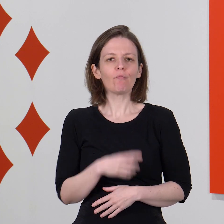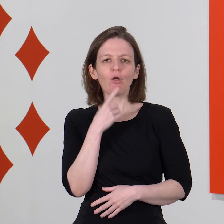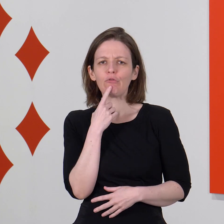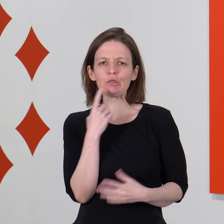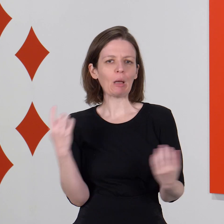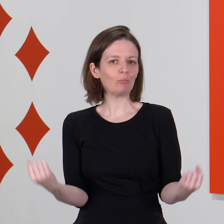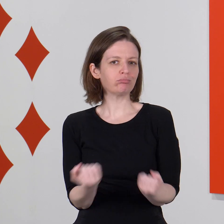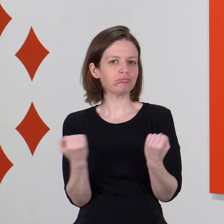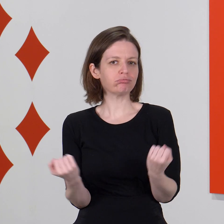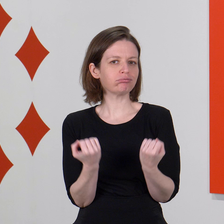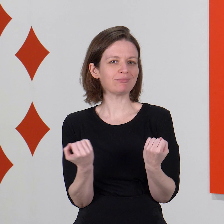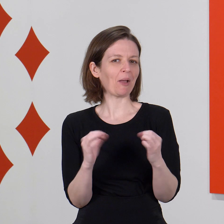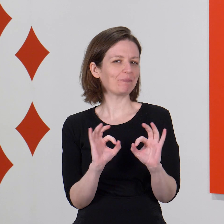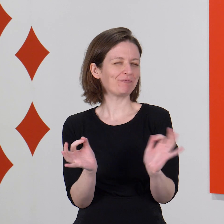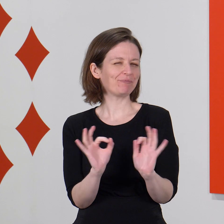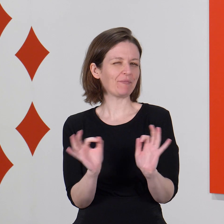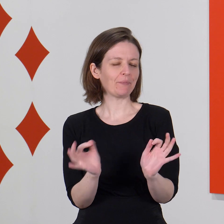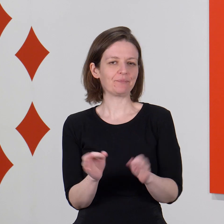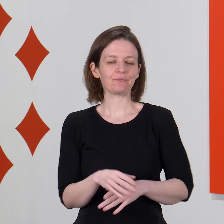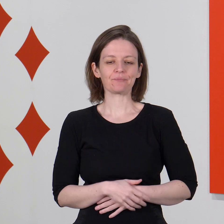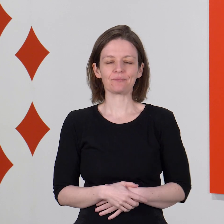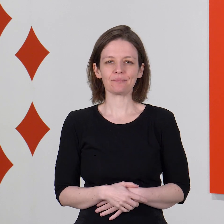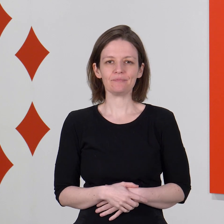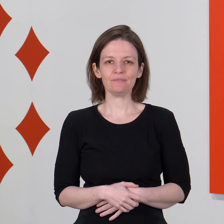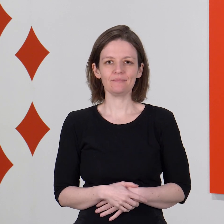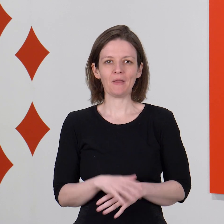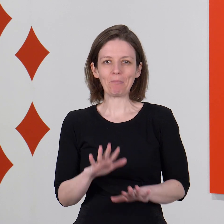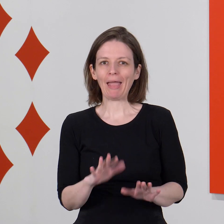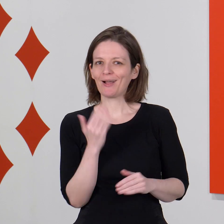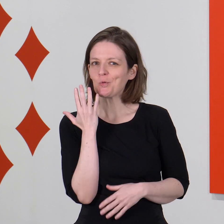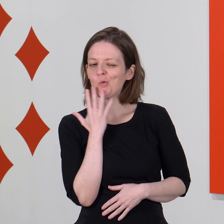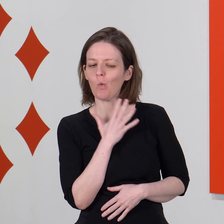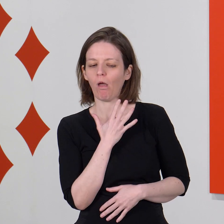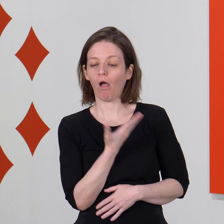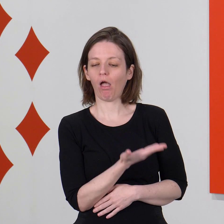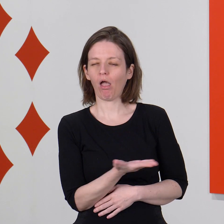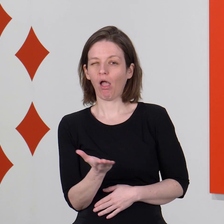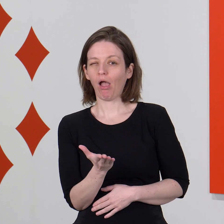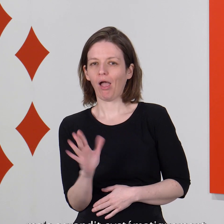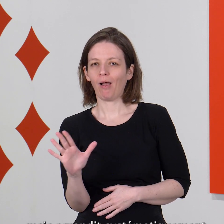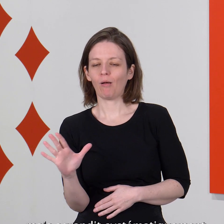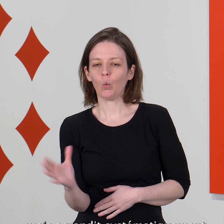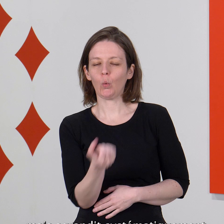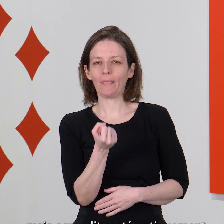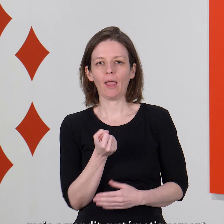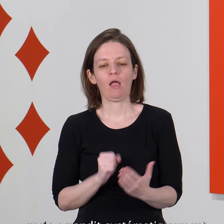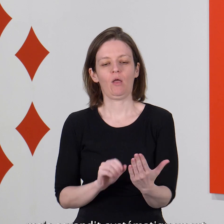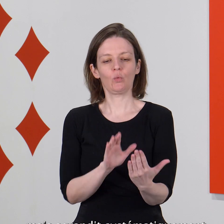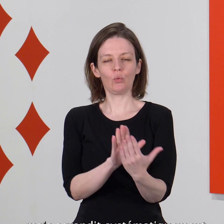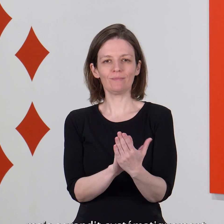Ainsi, aucun produit n'est identifié ou promu. Il conserve toujours les couleurs d'origine, mais agrandit